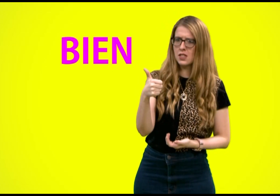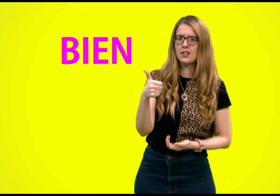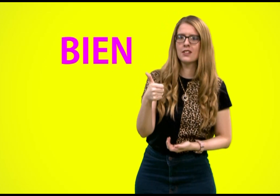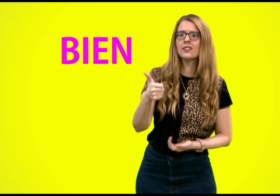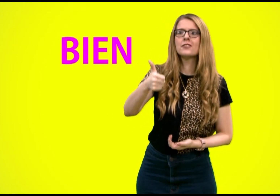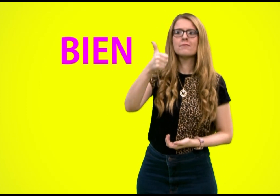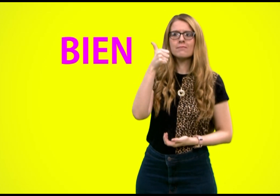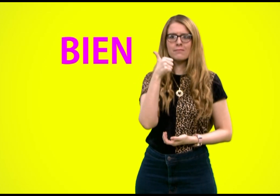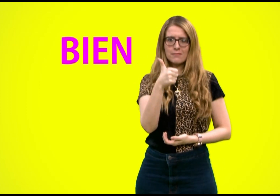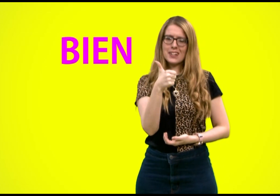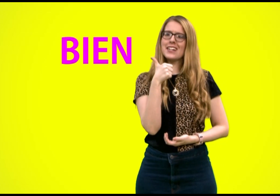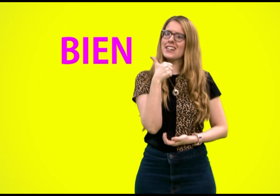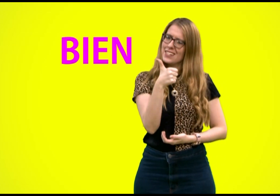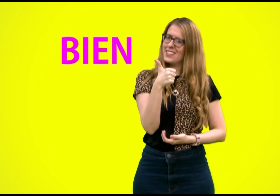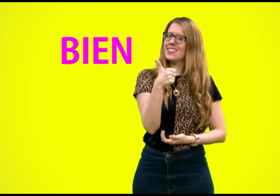bien bien